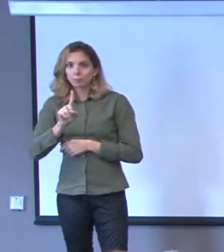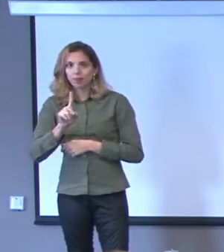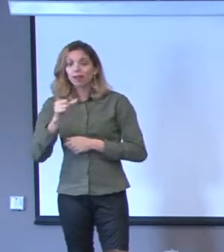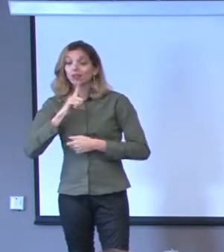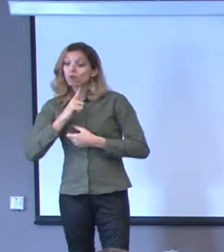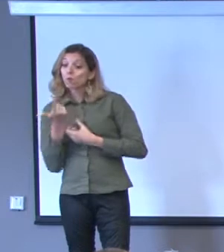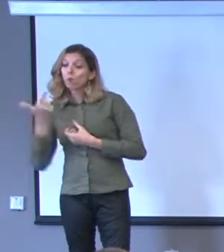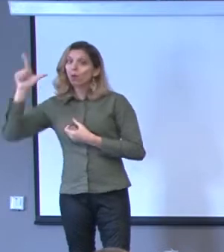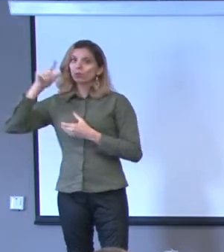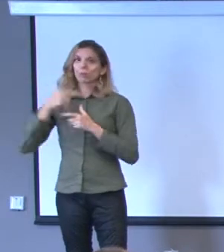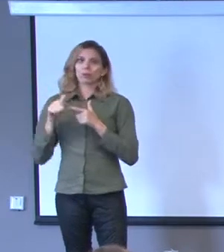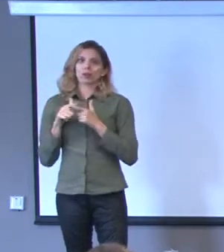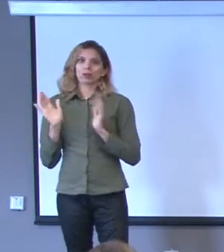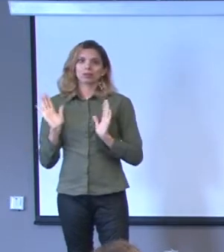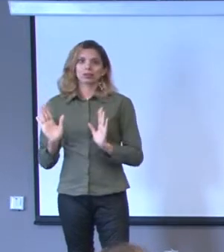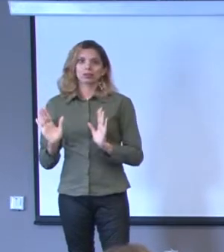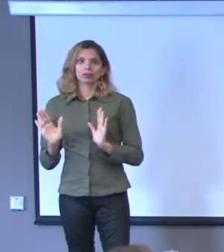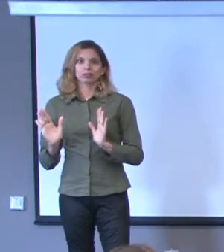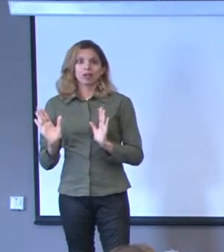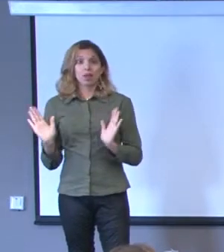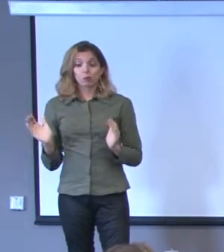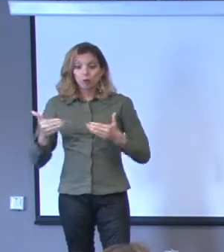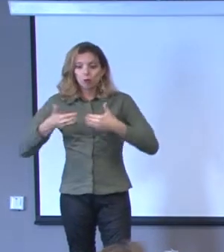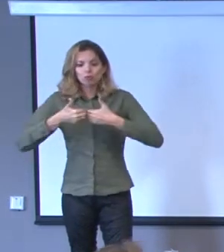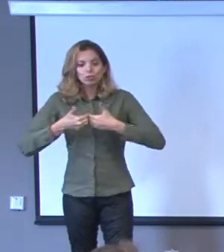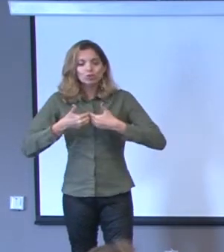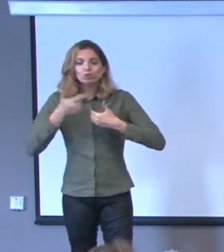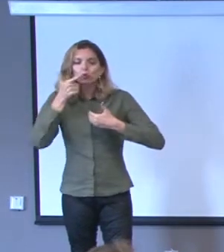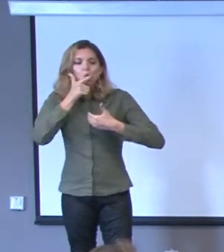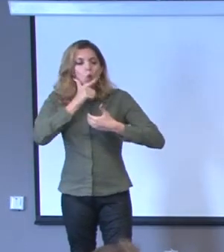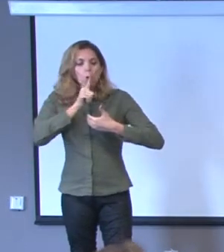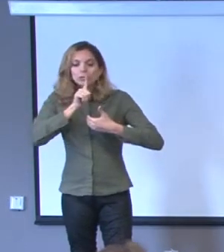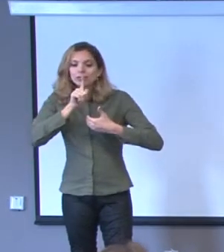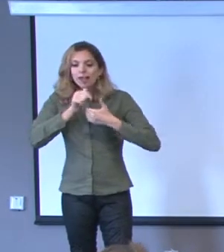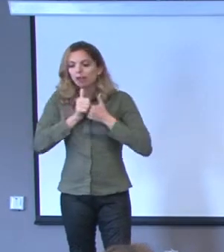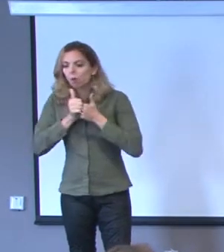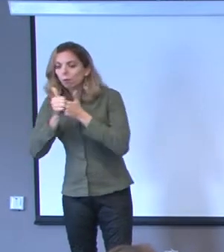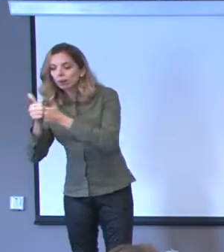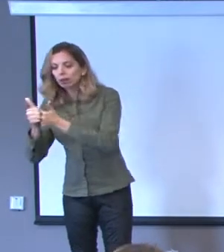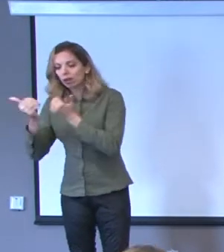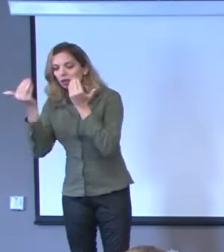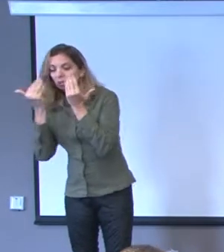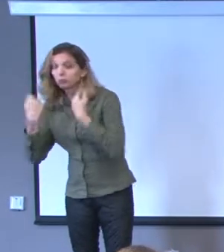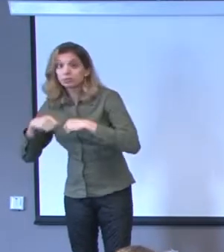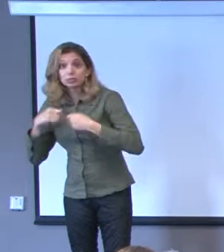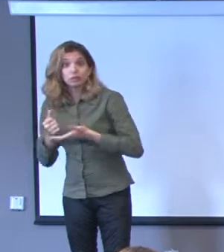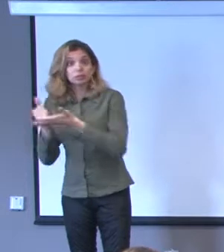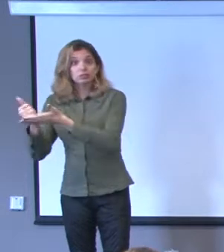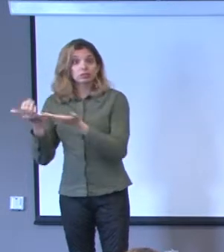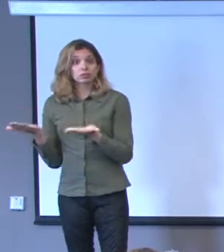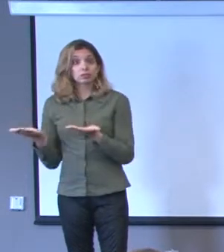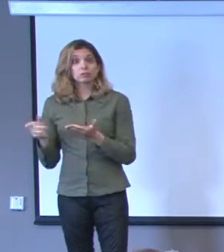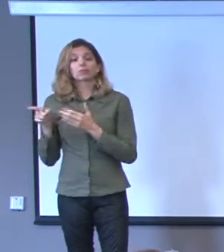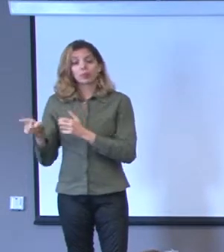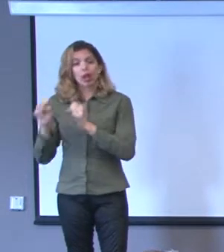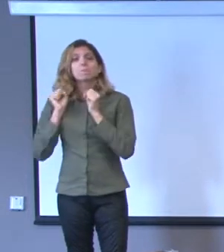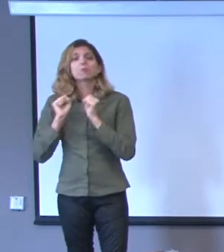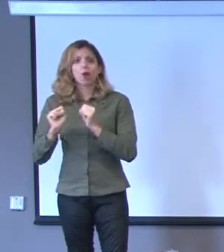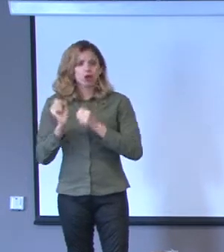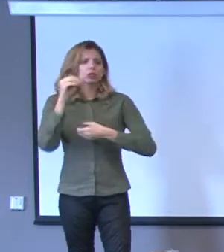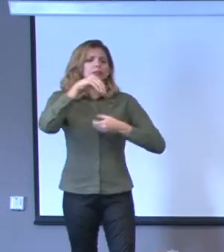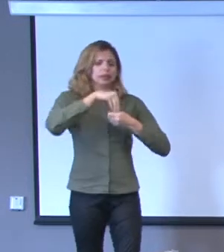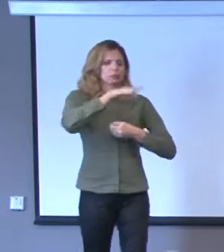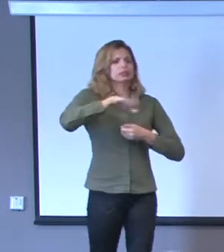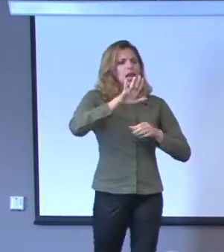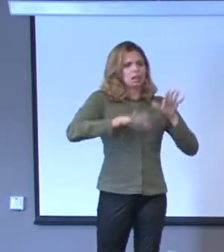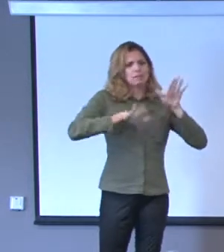ela. Né? É porque o autismo não está tendo um tipo de acompanhamento que ela precisa. Né? Ela pode ter um surto em sala de aula?